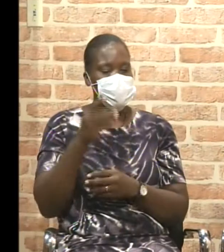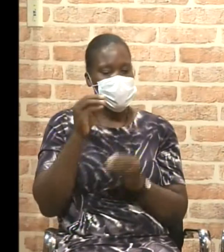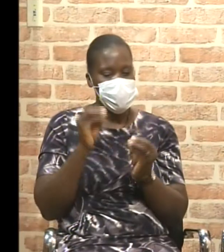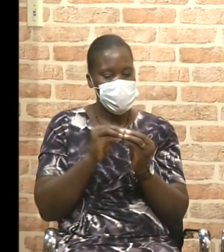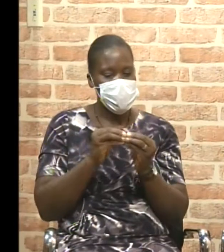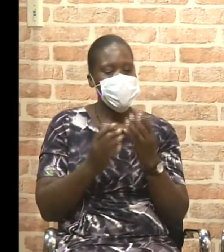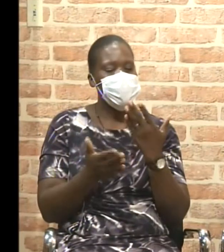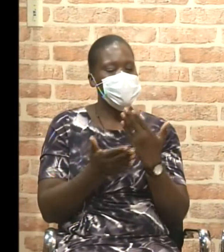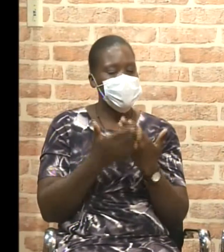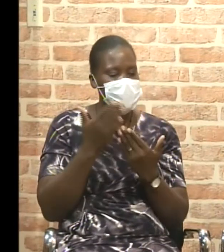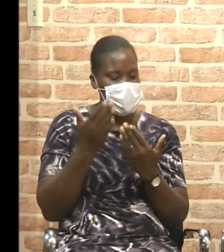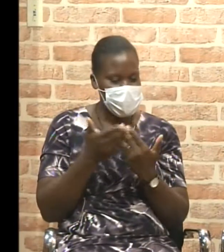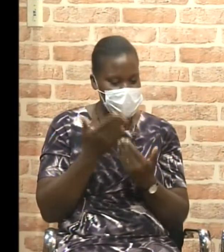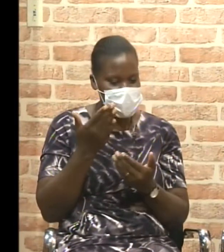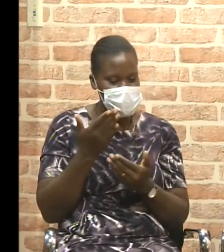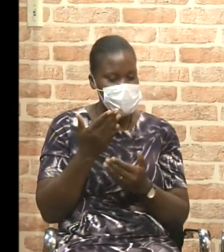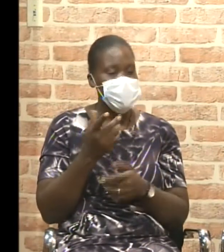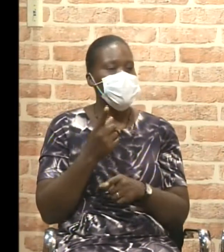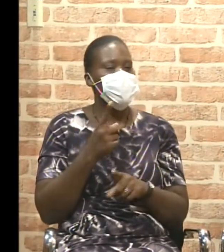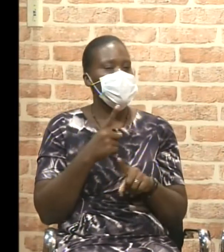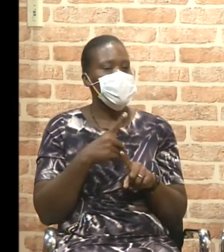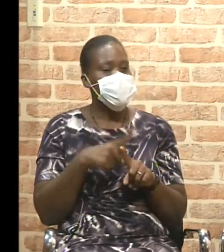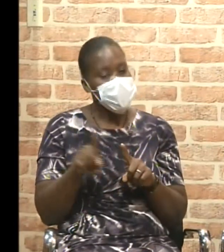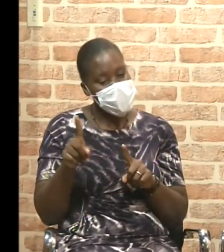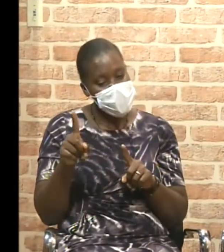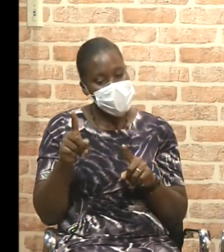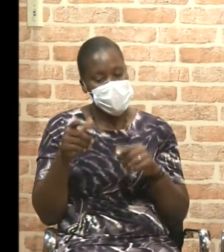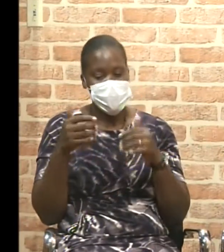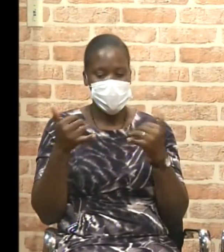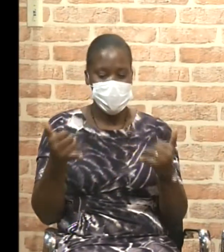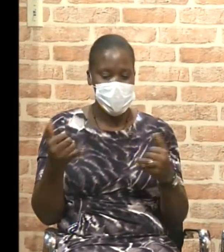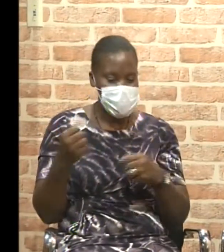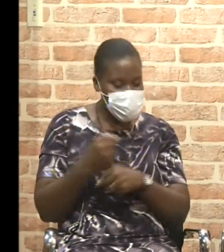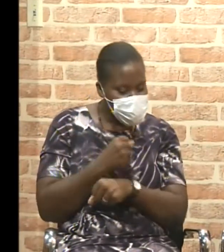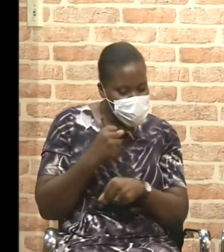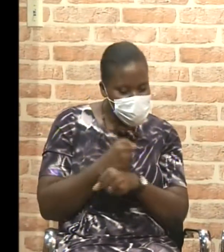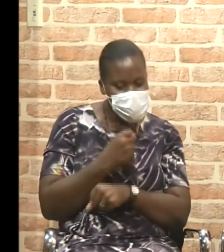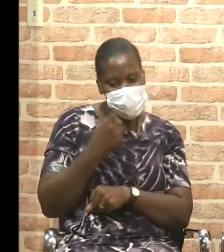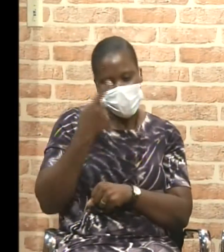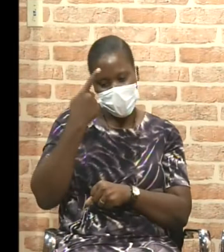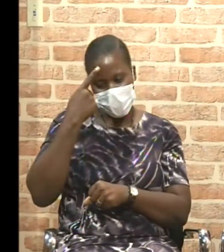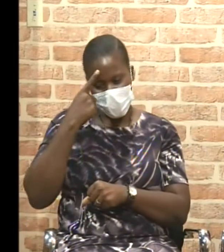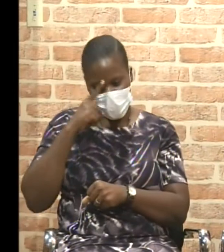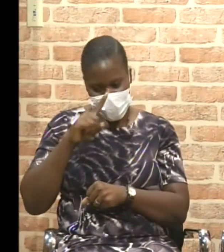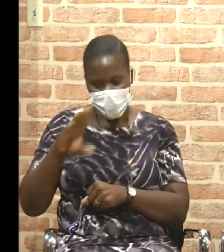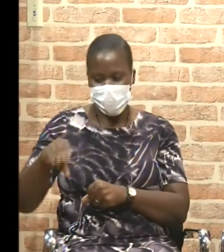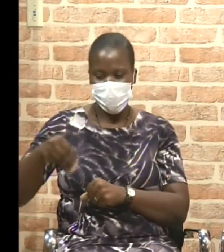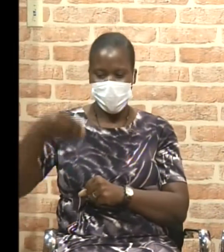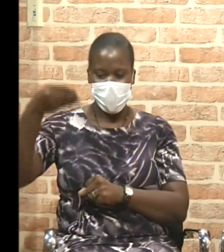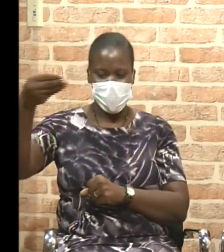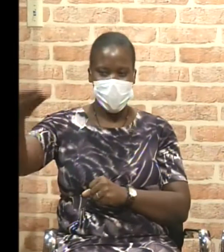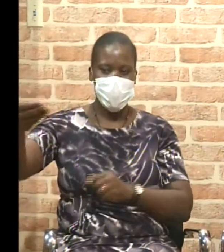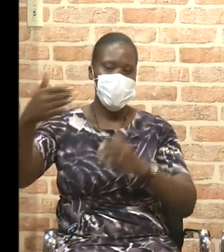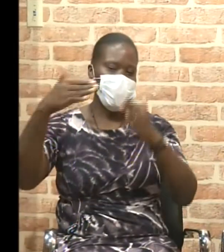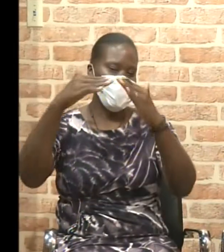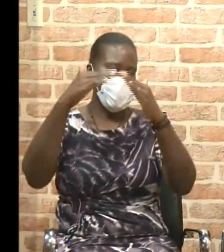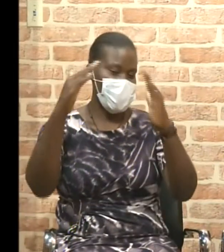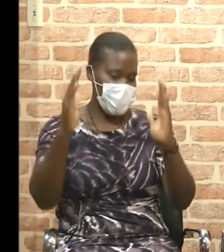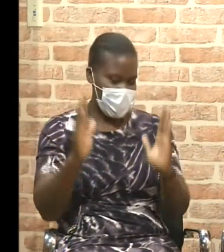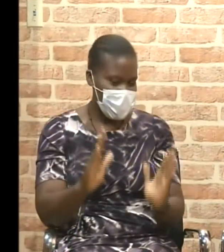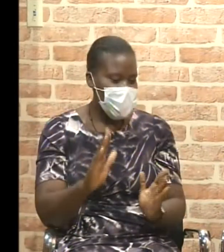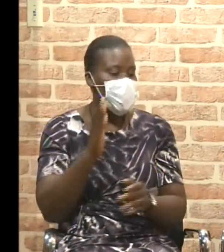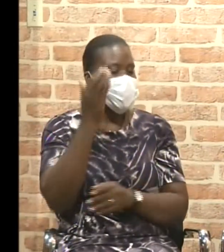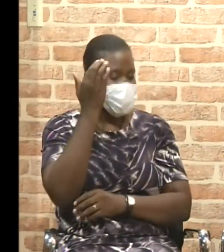moi dise, nous mobiliser vraiment pour localiser Mounio, parce que nous d'accord, et nous conscients que